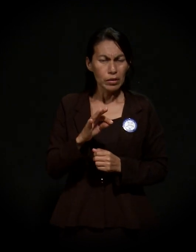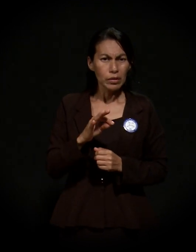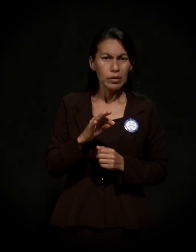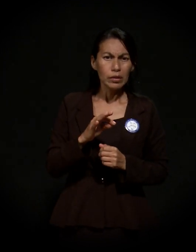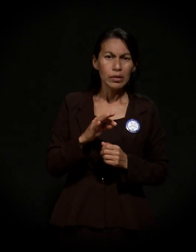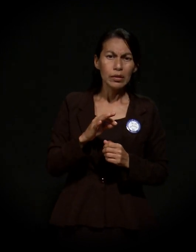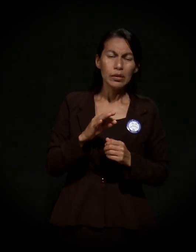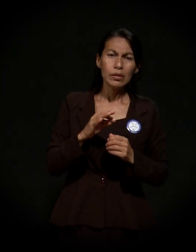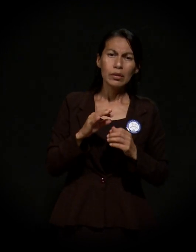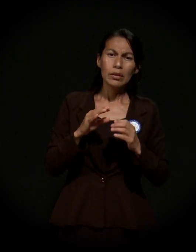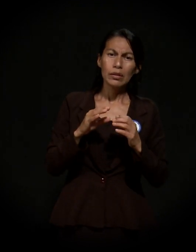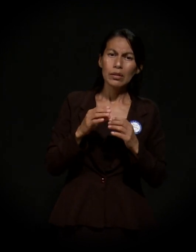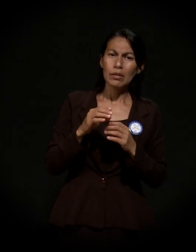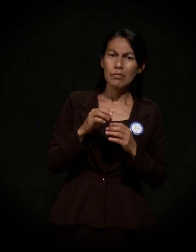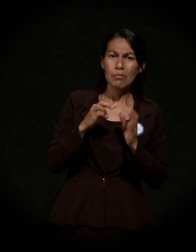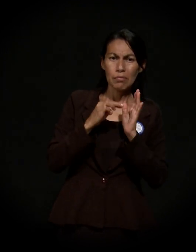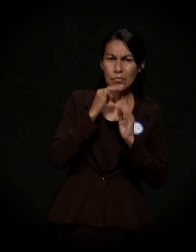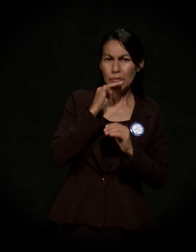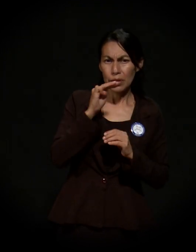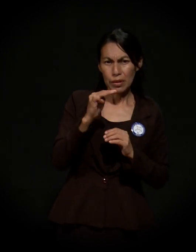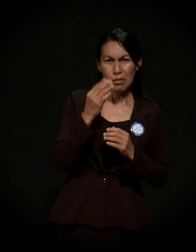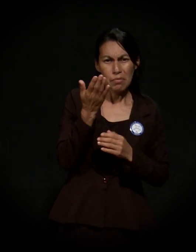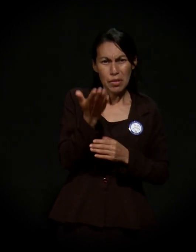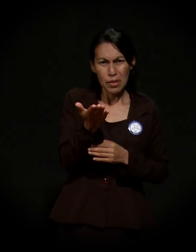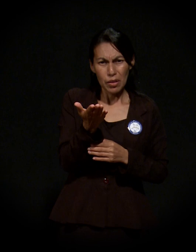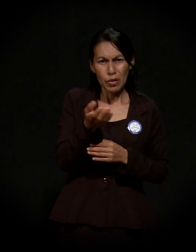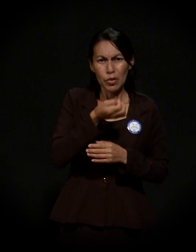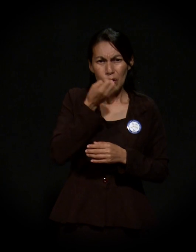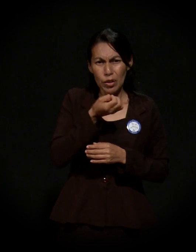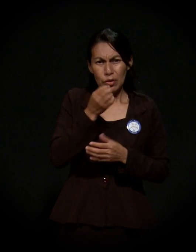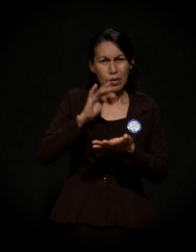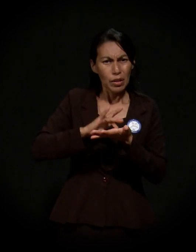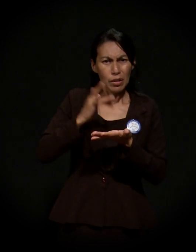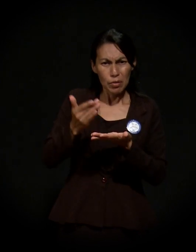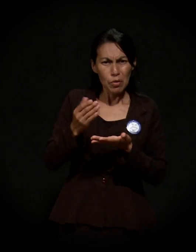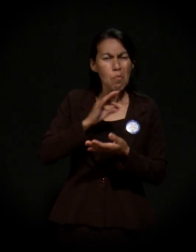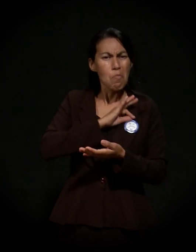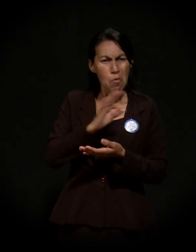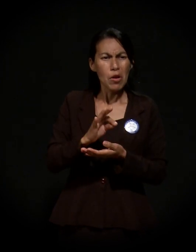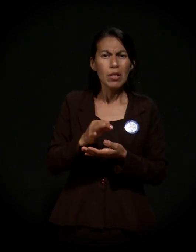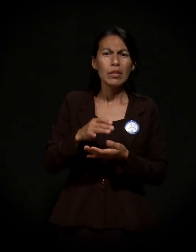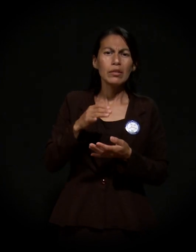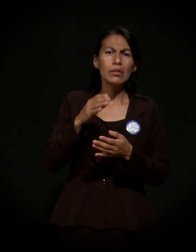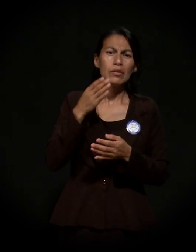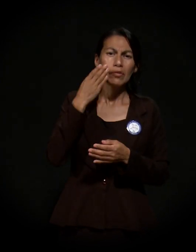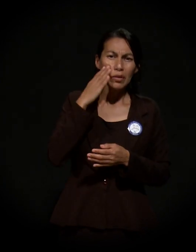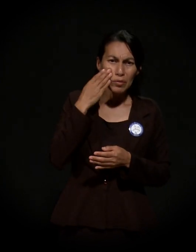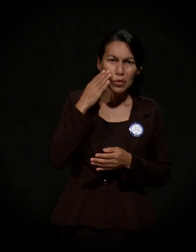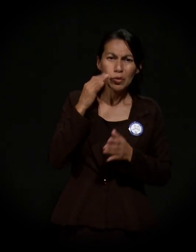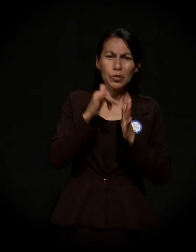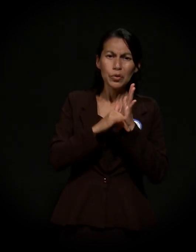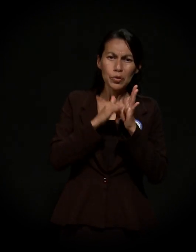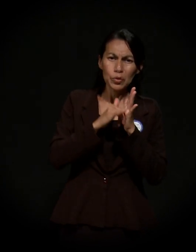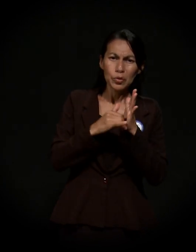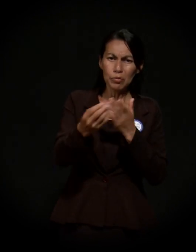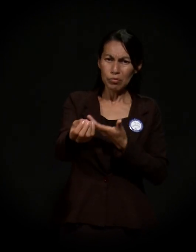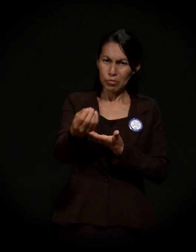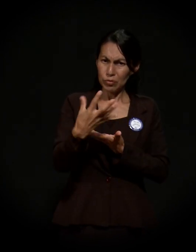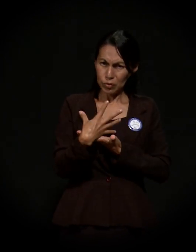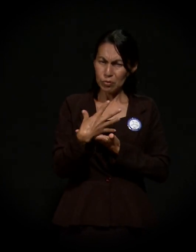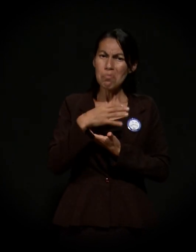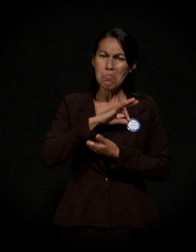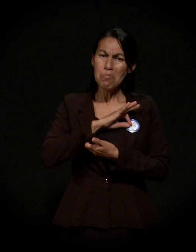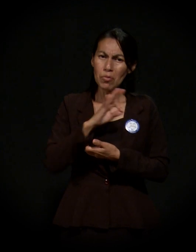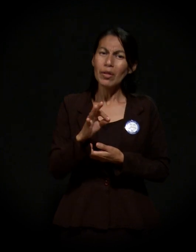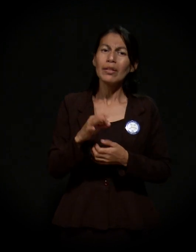tus pedidos de oración, tus agradecimientos. Si tienes alguna duda, alguna pregunta de cómo